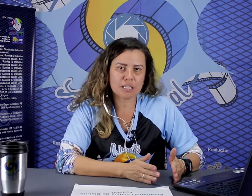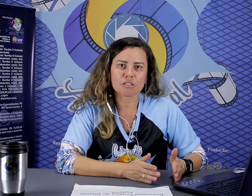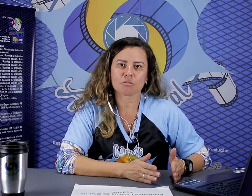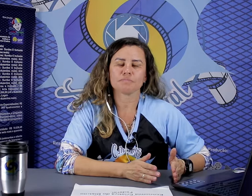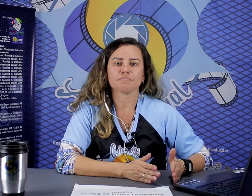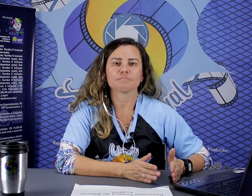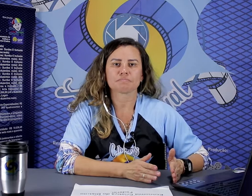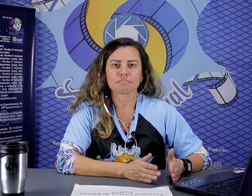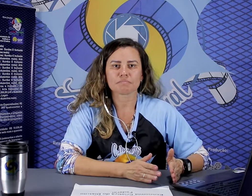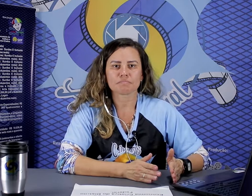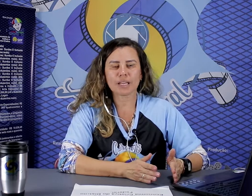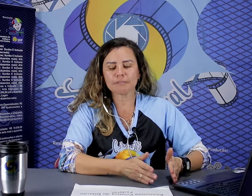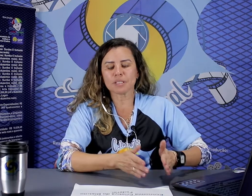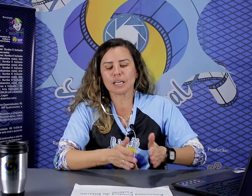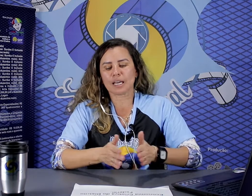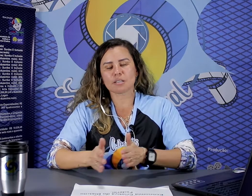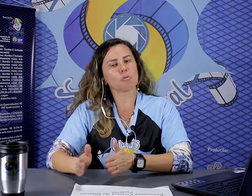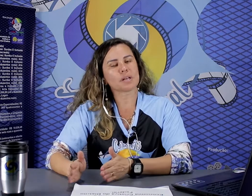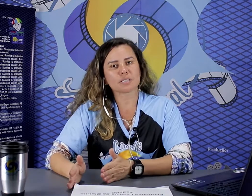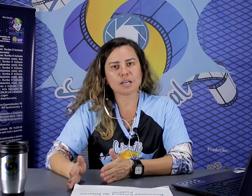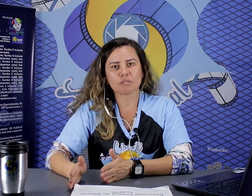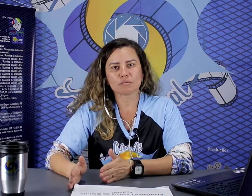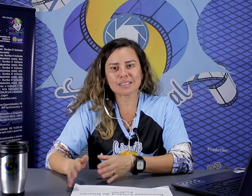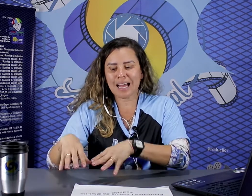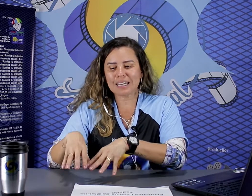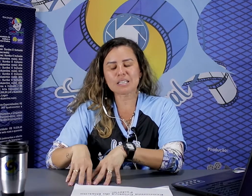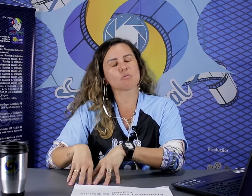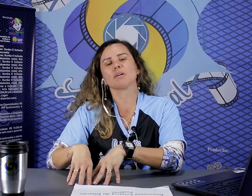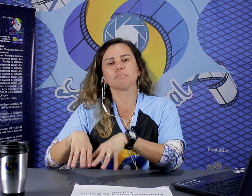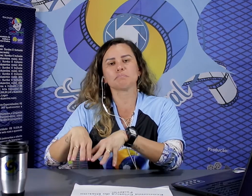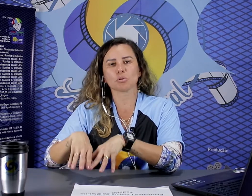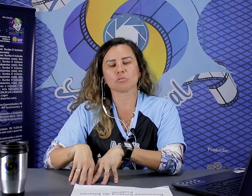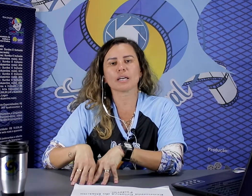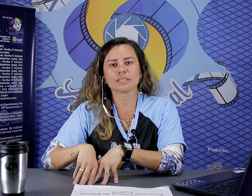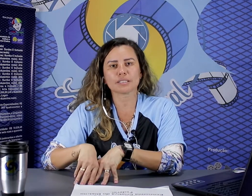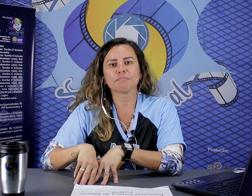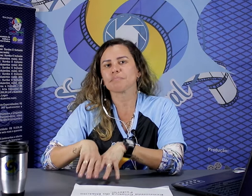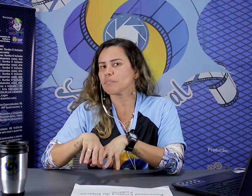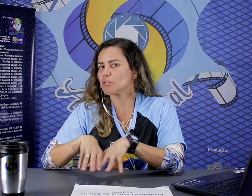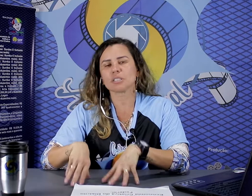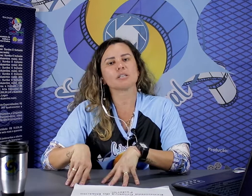escrito, né? Essa compreensão da língua portuguesa não seria